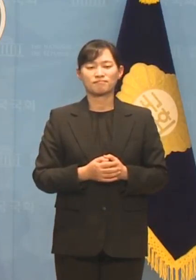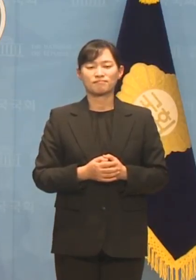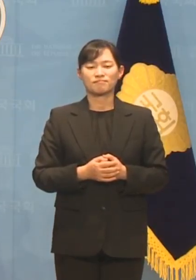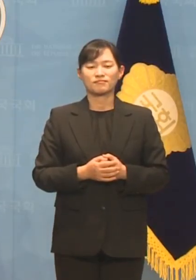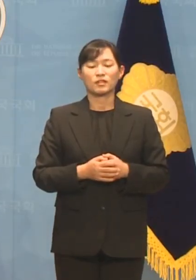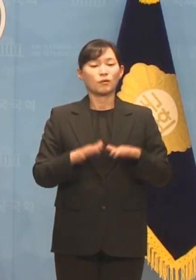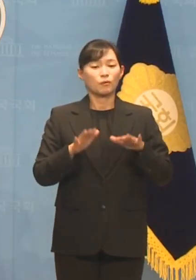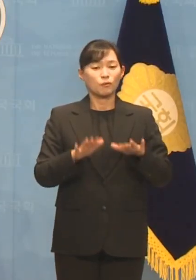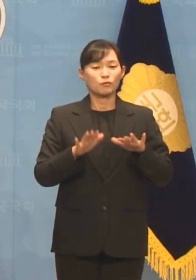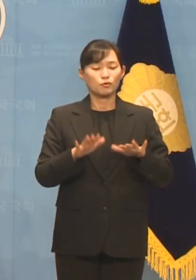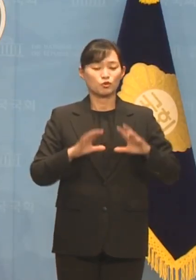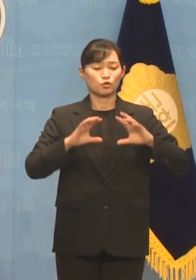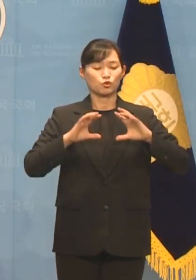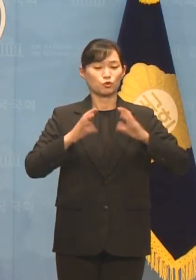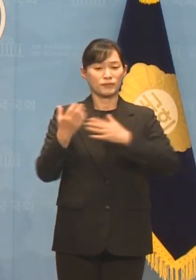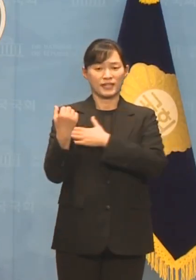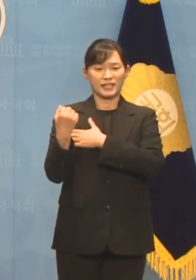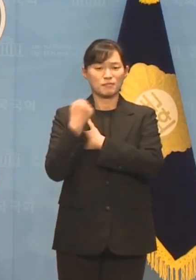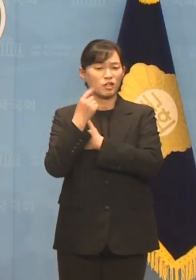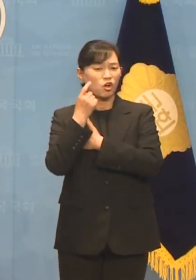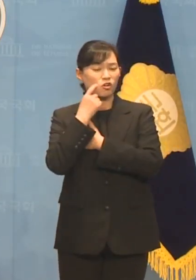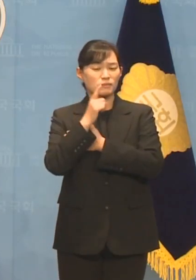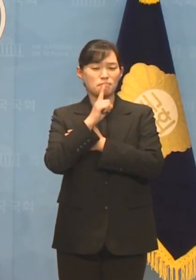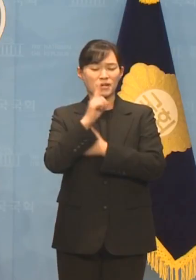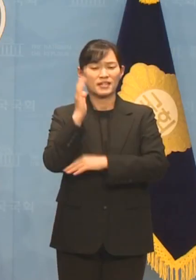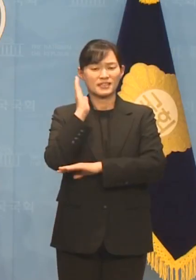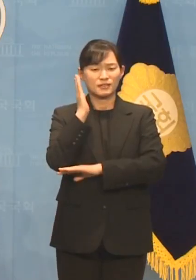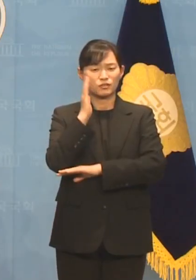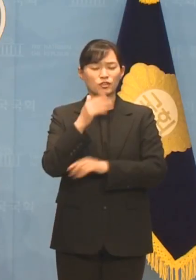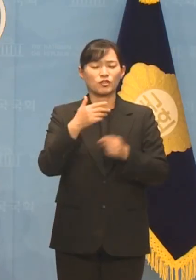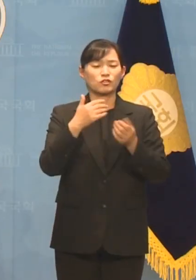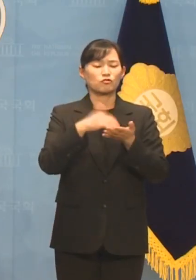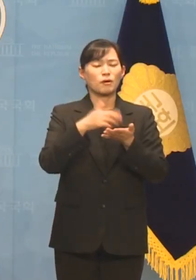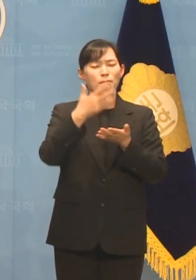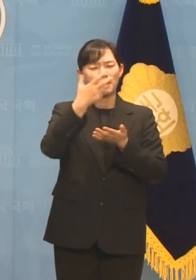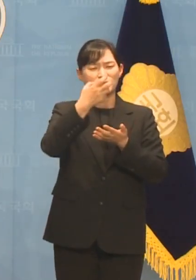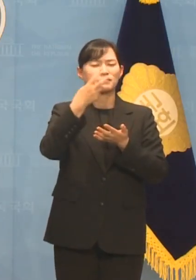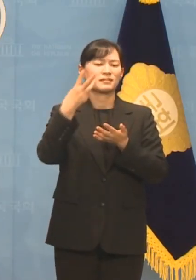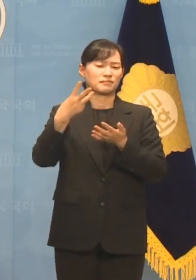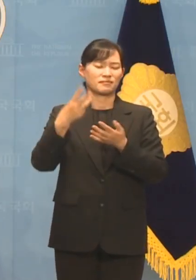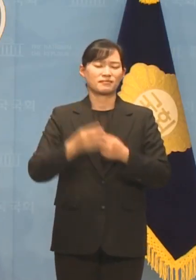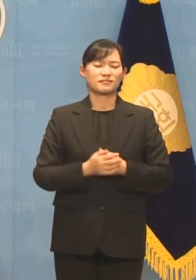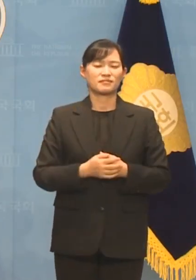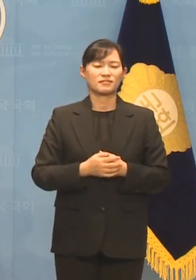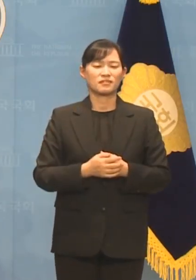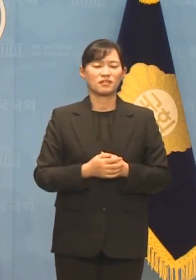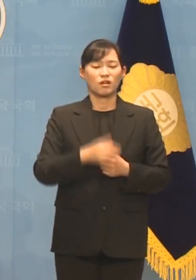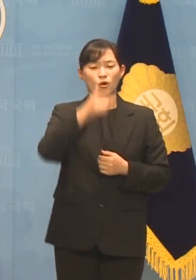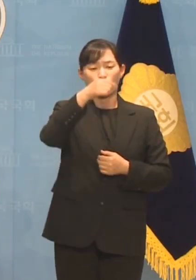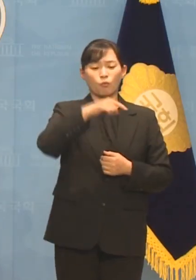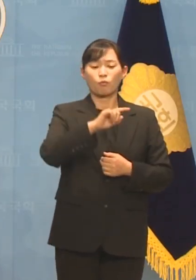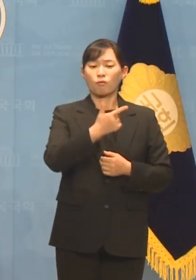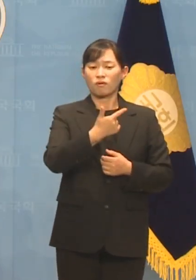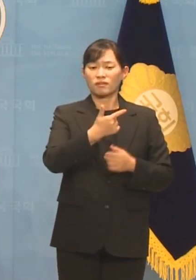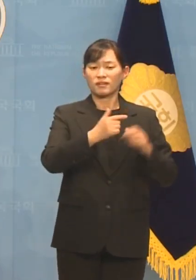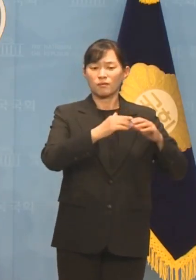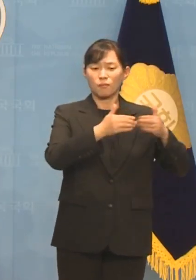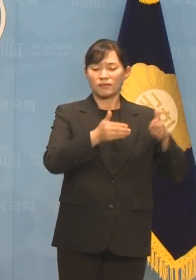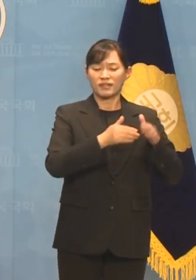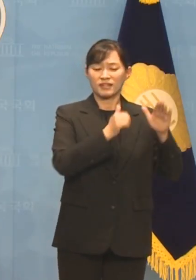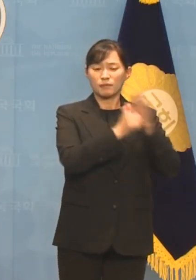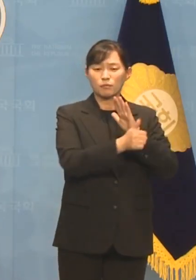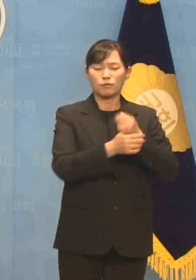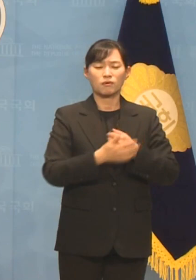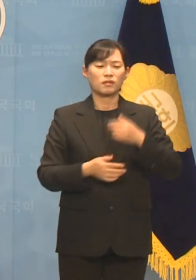네, 오늘 국민의힘 거짓말 시리즈 83번째입니다. 권성동 국민의힘 원내대표가 4월